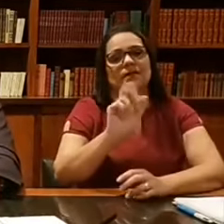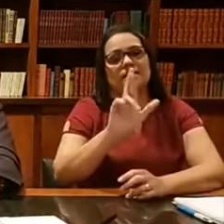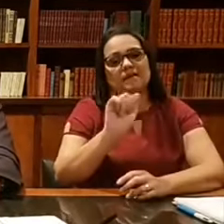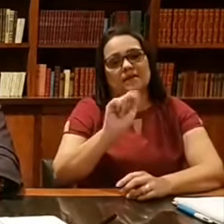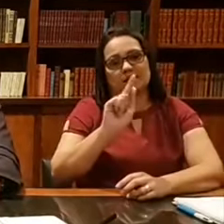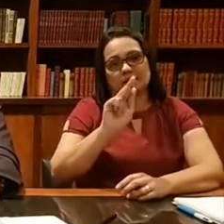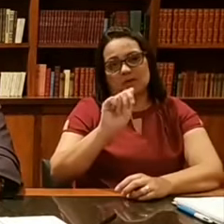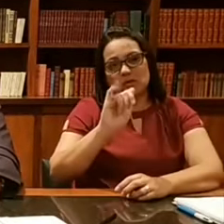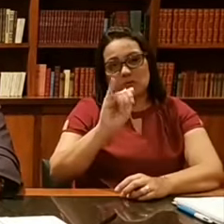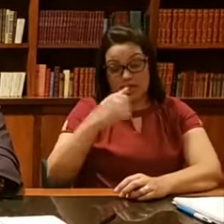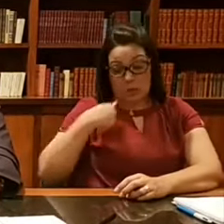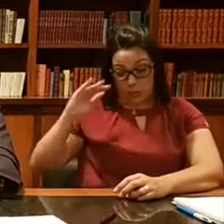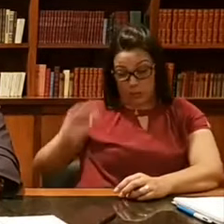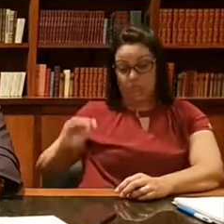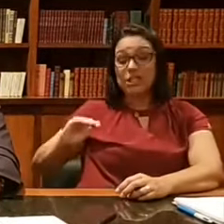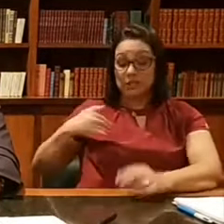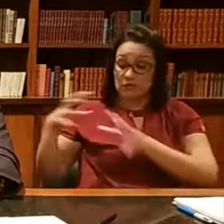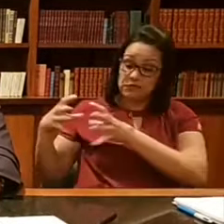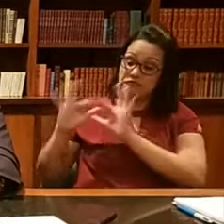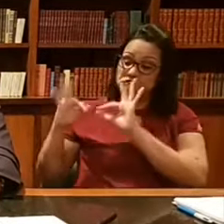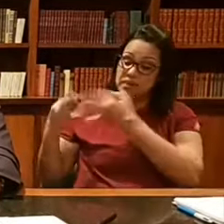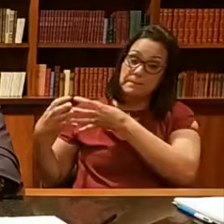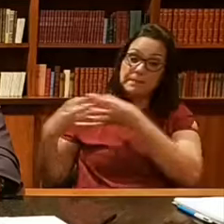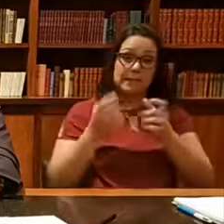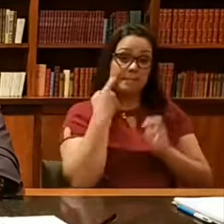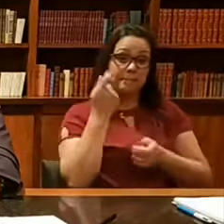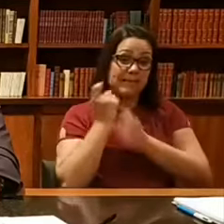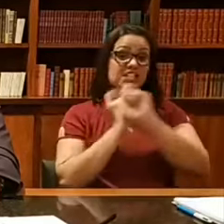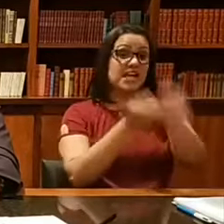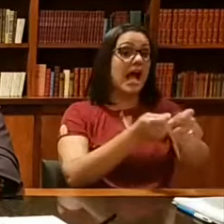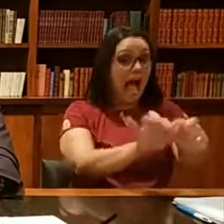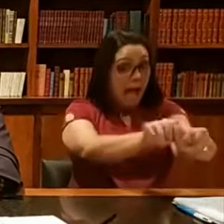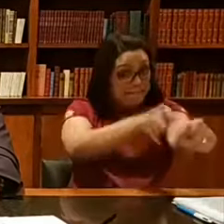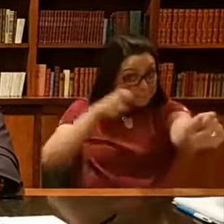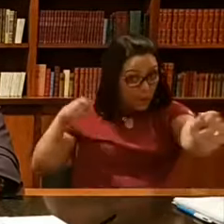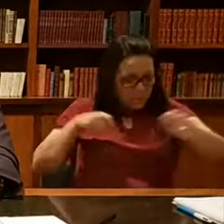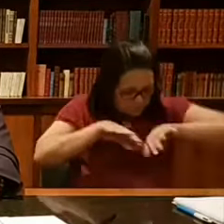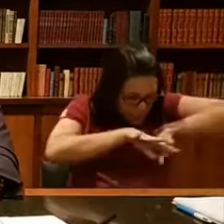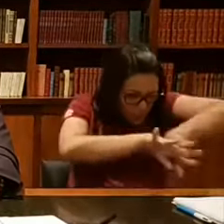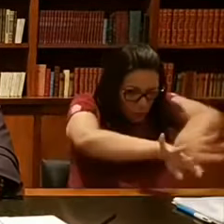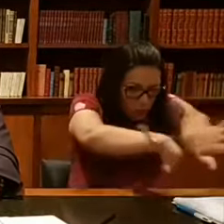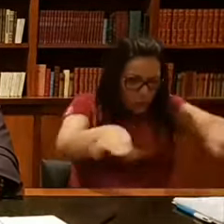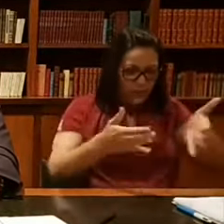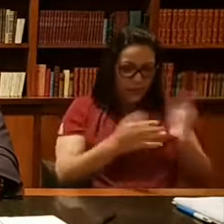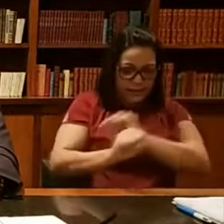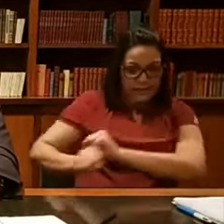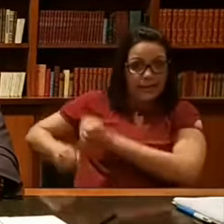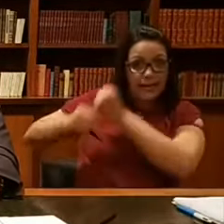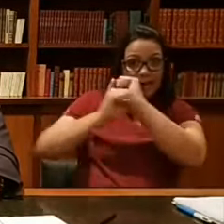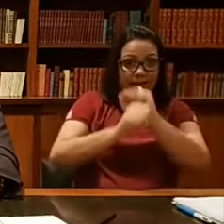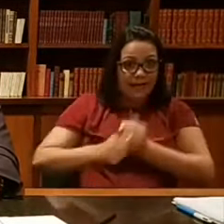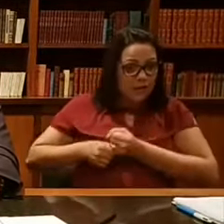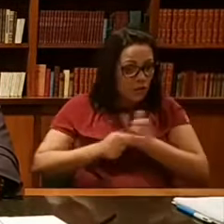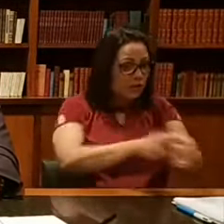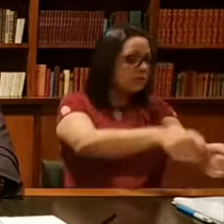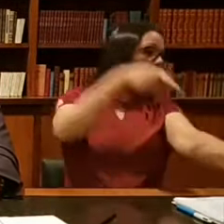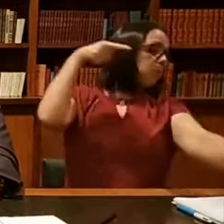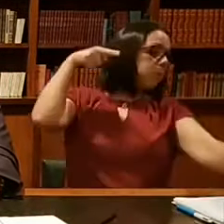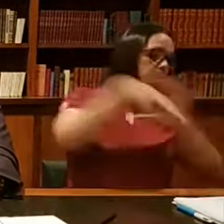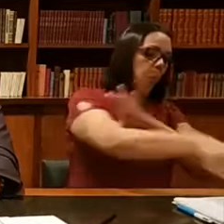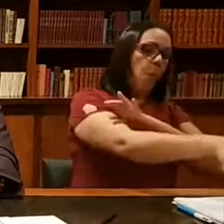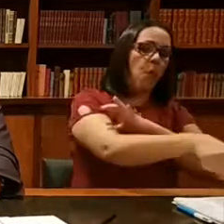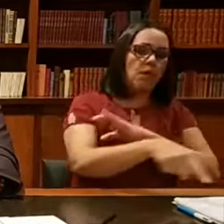gente ia para o Araguaia pescar. Na minha época era de arpão. Você mergulhava com a canoa e pegava o peixe. Mas